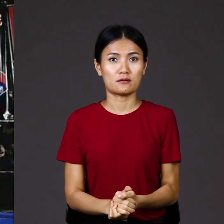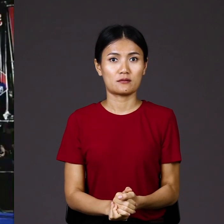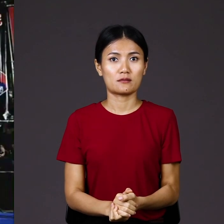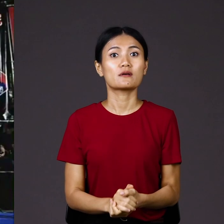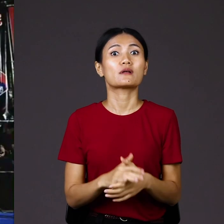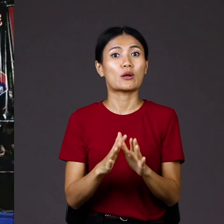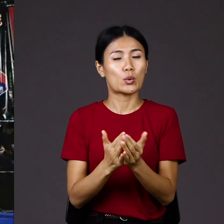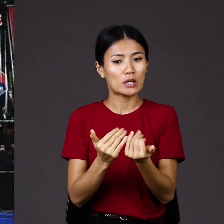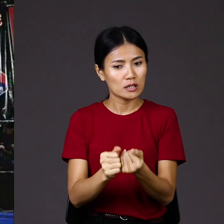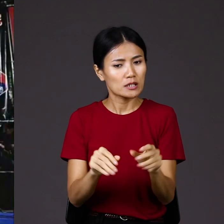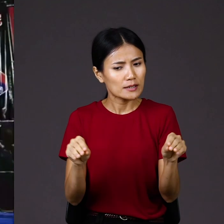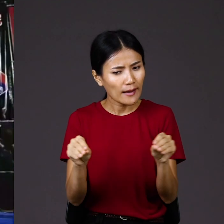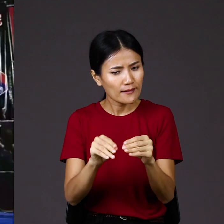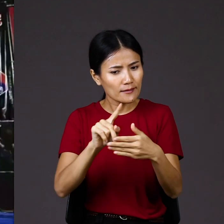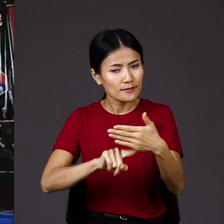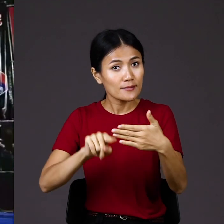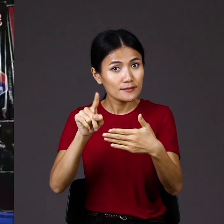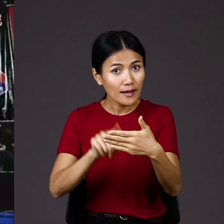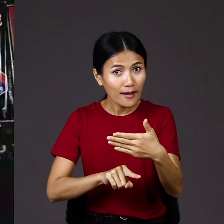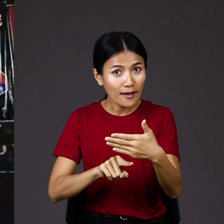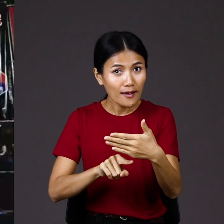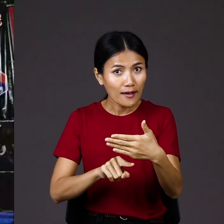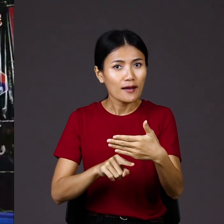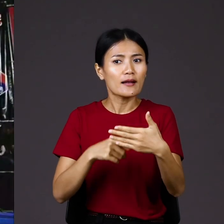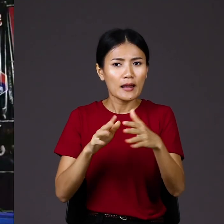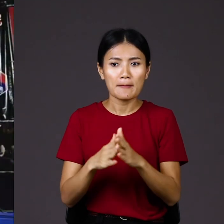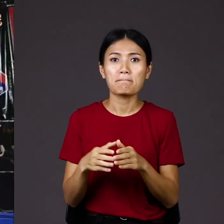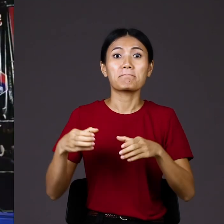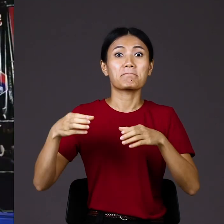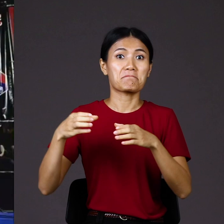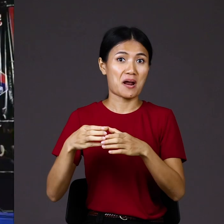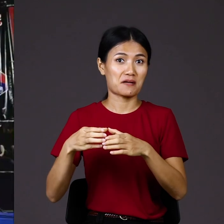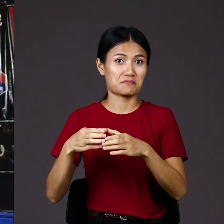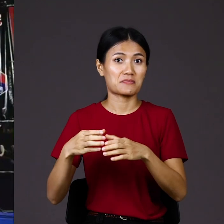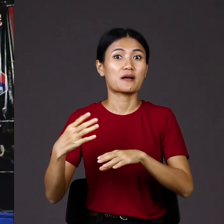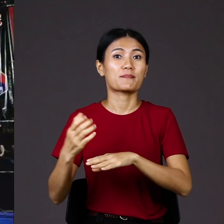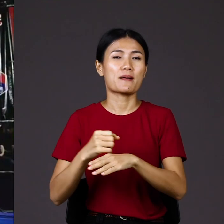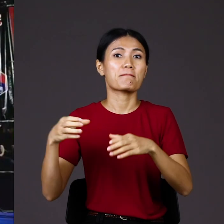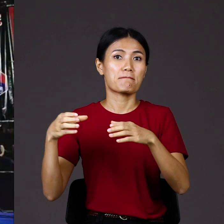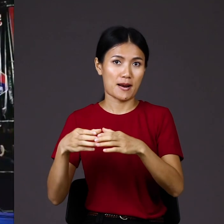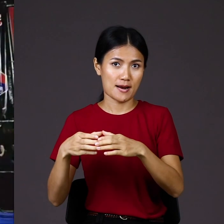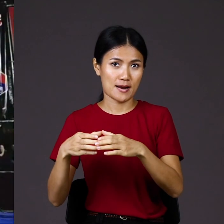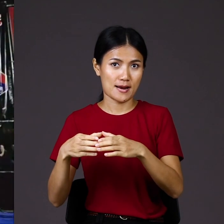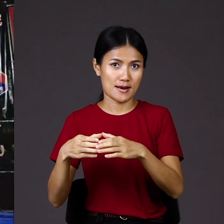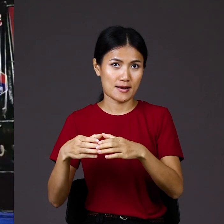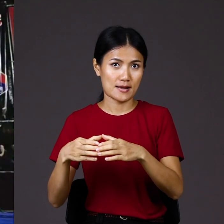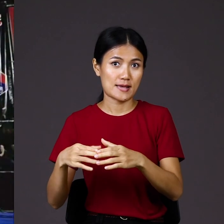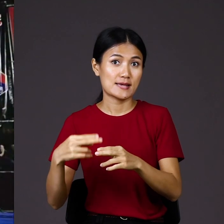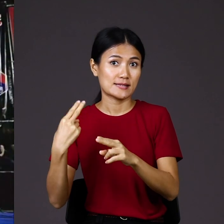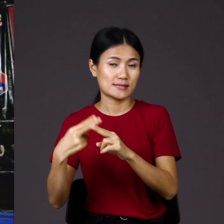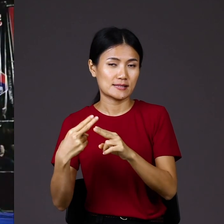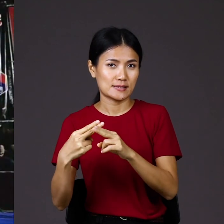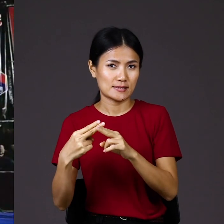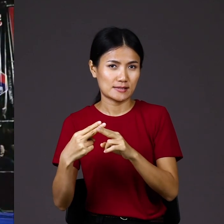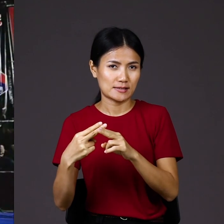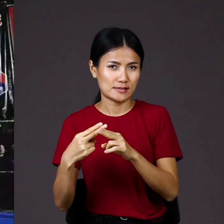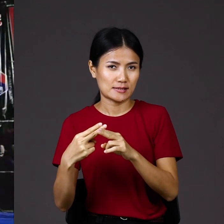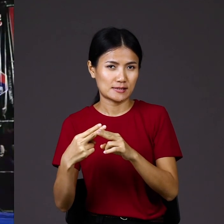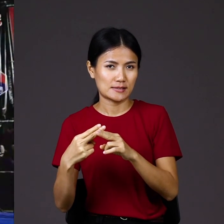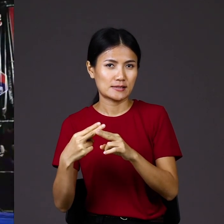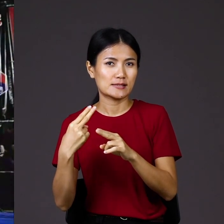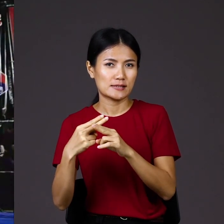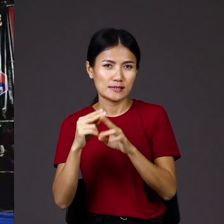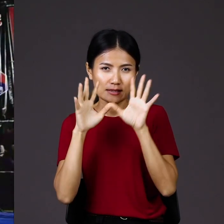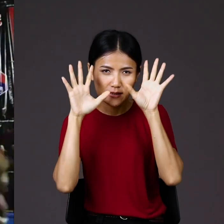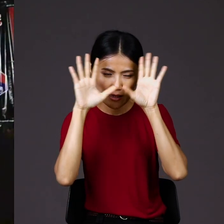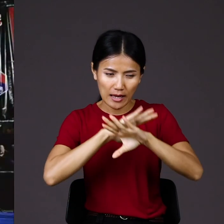พวกเขาพอใกล้จะถึงเลือกตั้งพอพร้อมเลือกตั้งก็ตั้งพรรคขึ้นมาหนึ่งพรรคที่มีชื่อเห